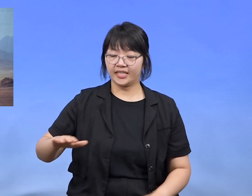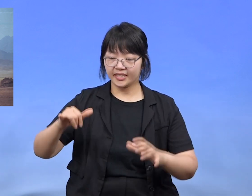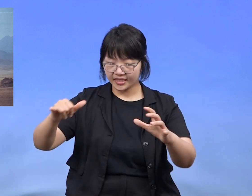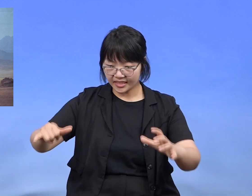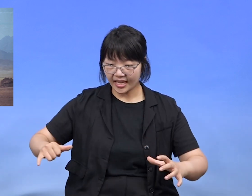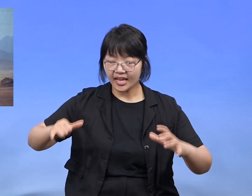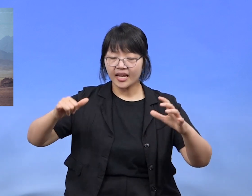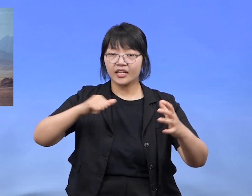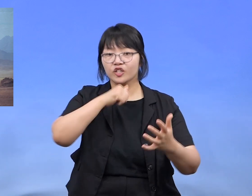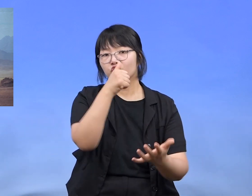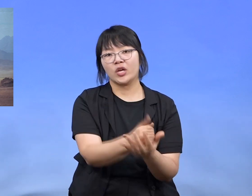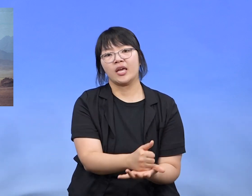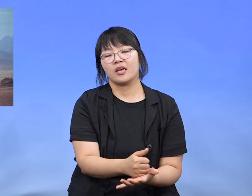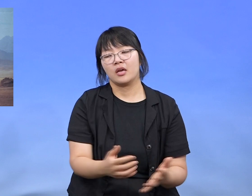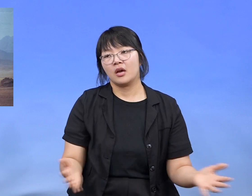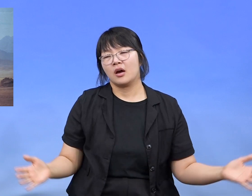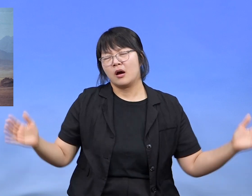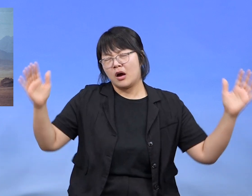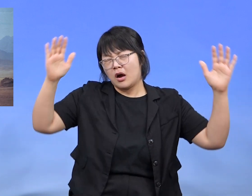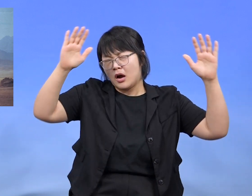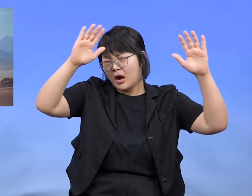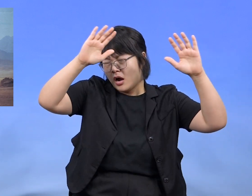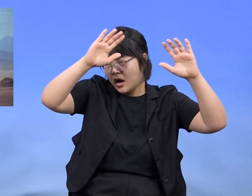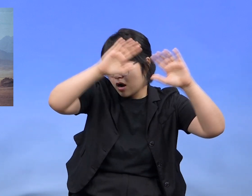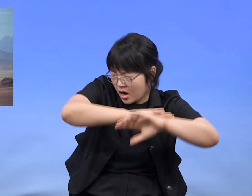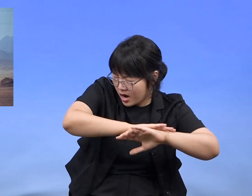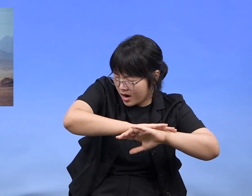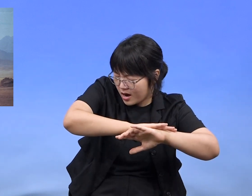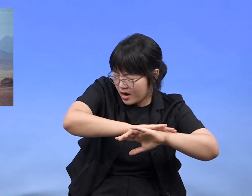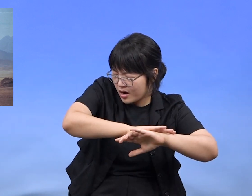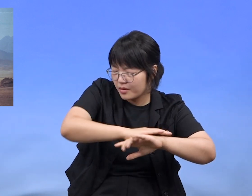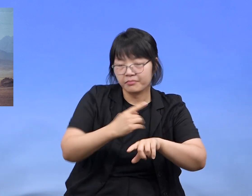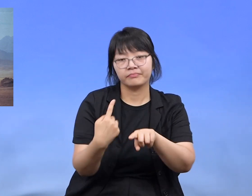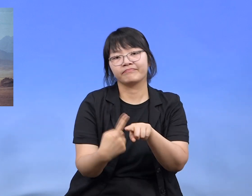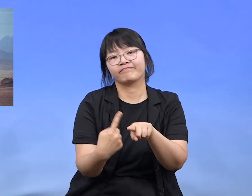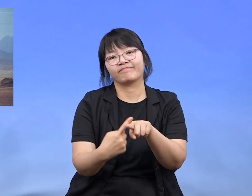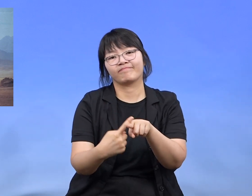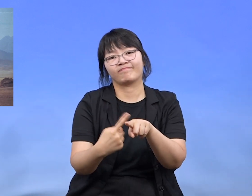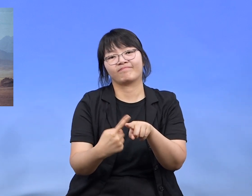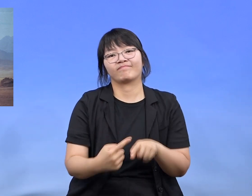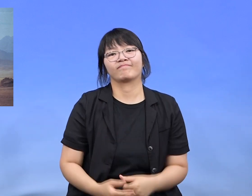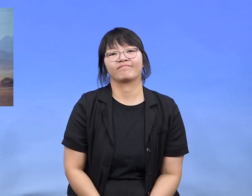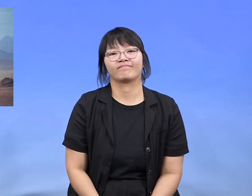세상은 죄로 말미암아 어둠에 잠긴 세상이 되었습니다.